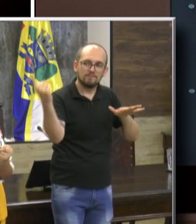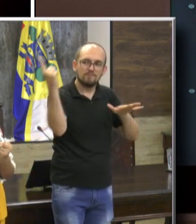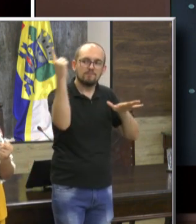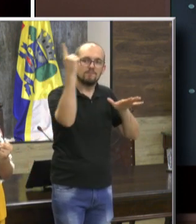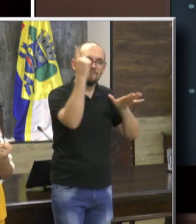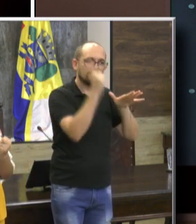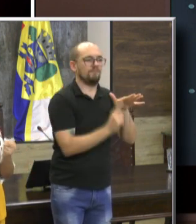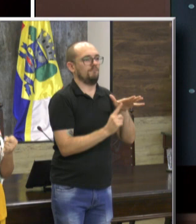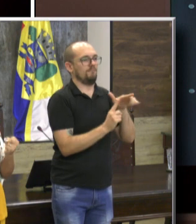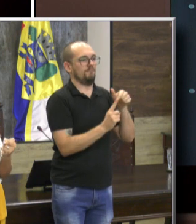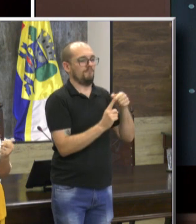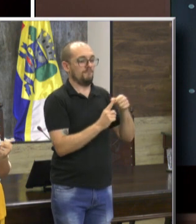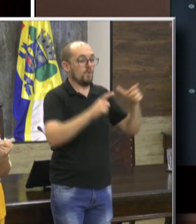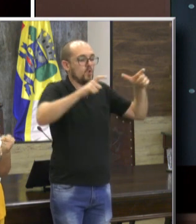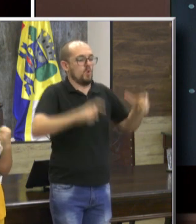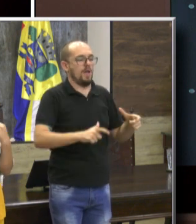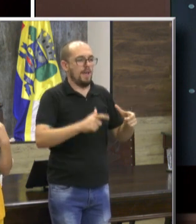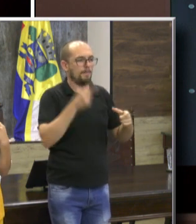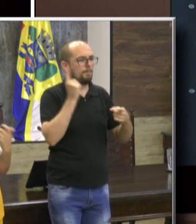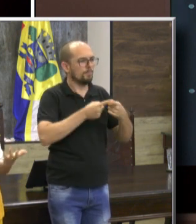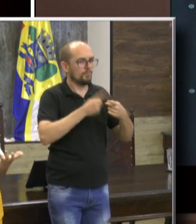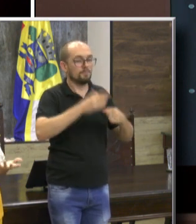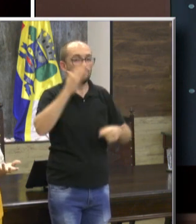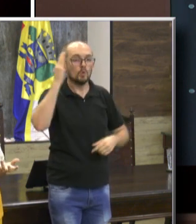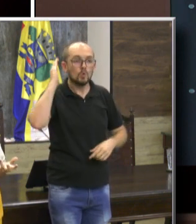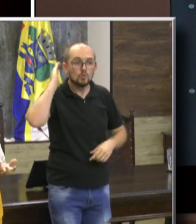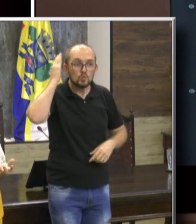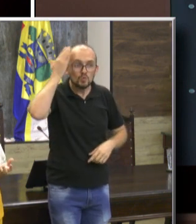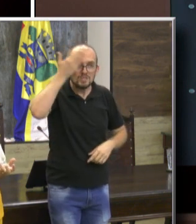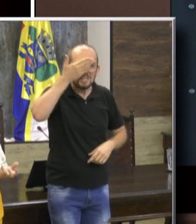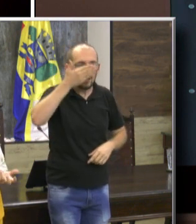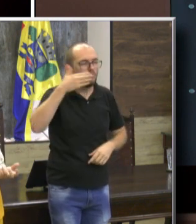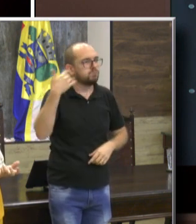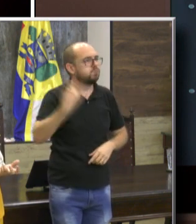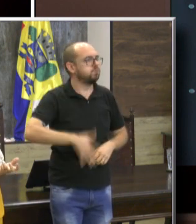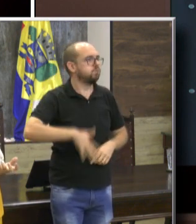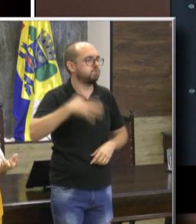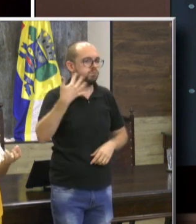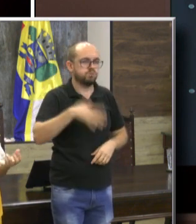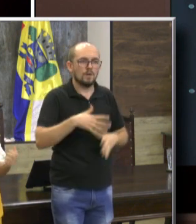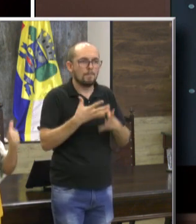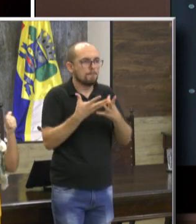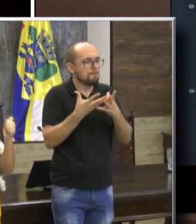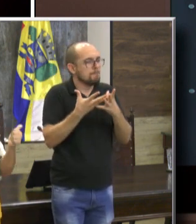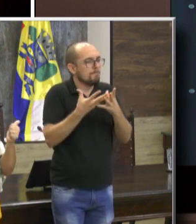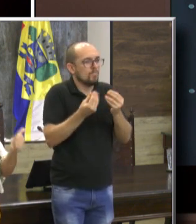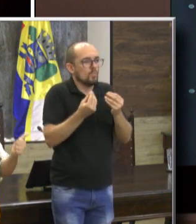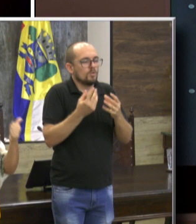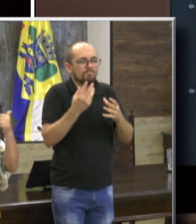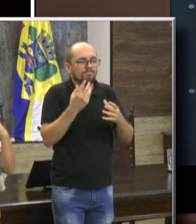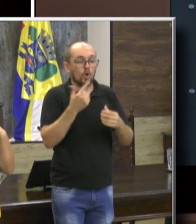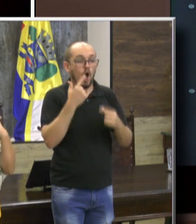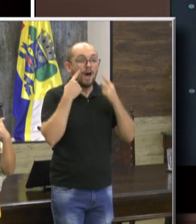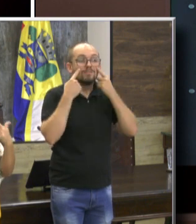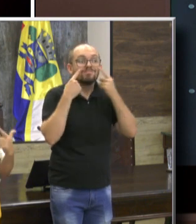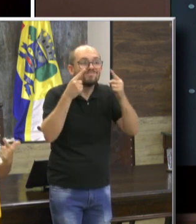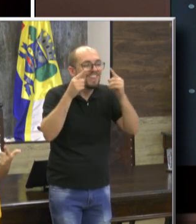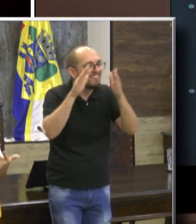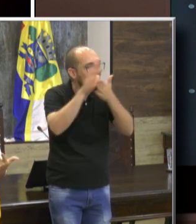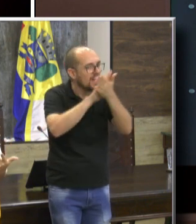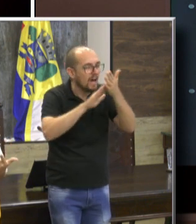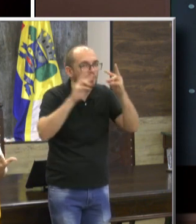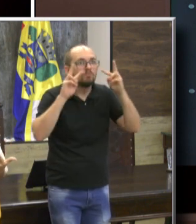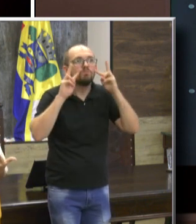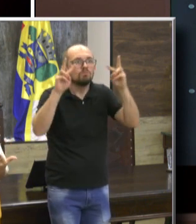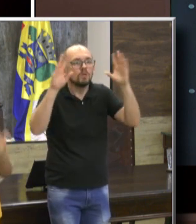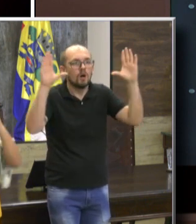diferente. Porque a surdo-cegueira, ela é uma deficiência muito singular. A criança não tem a visão, não tem